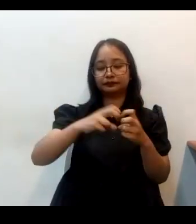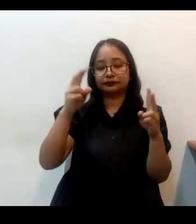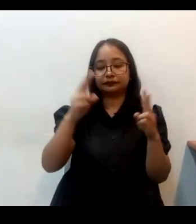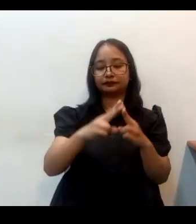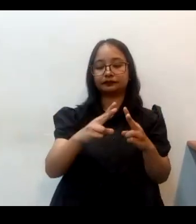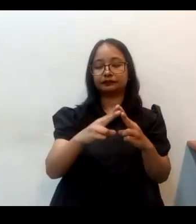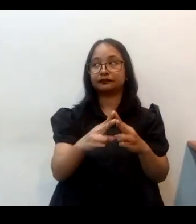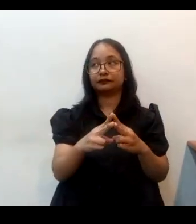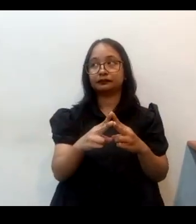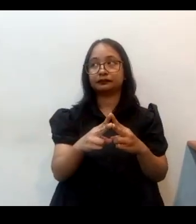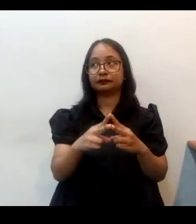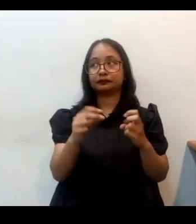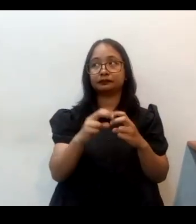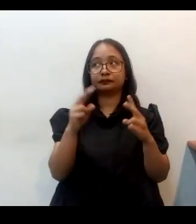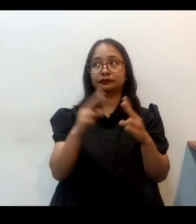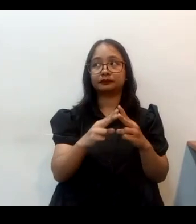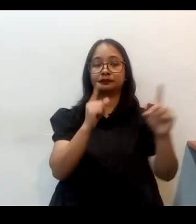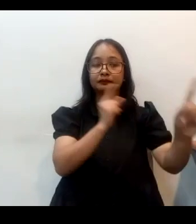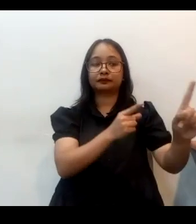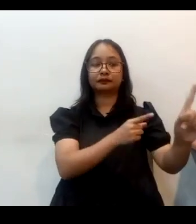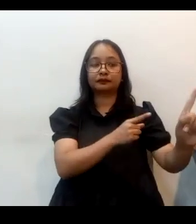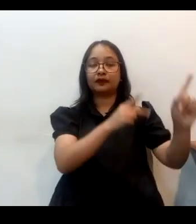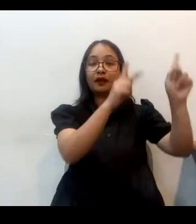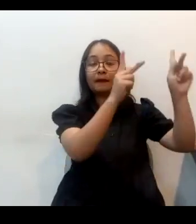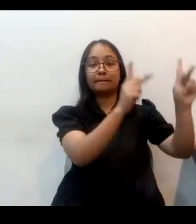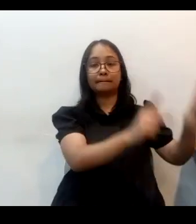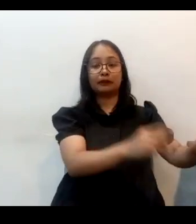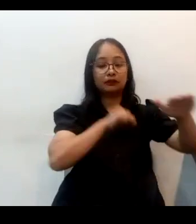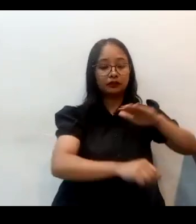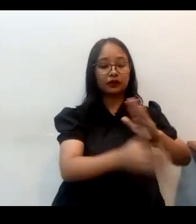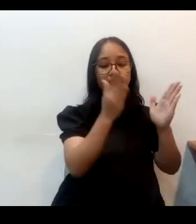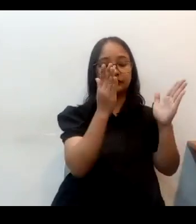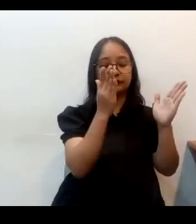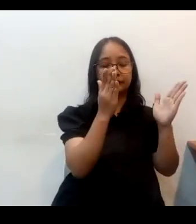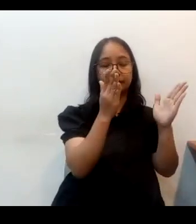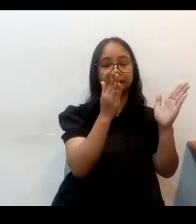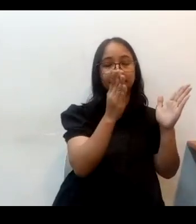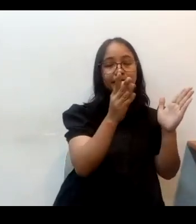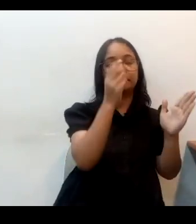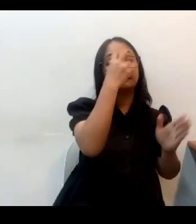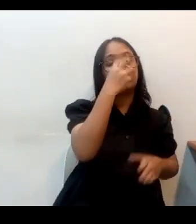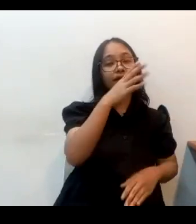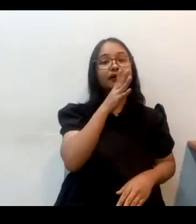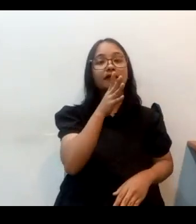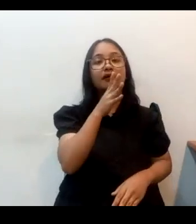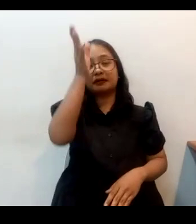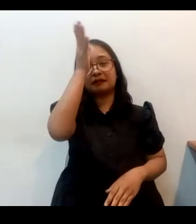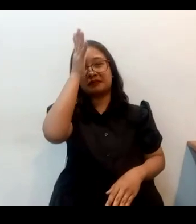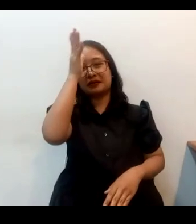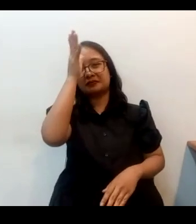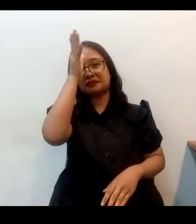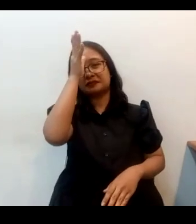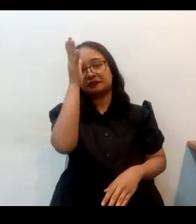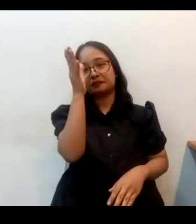didn't stand in his side. Kaya kung babasahin niyo po yung Kapitulo 9, maging yung kanyang mga magulang ay hindi po siya kinampihan.